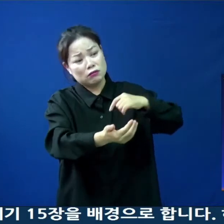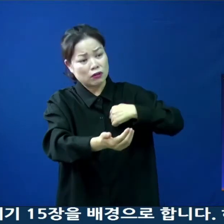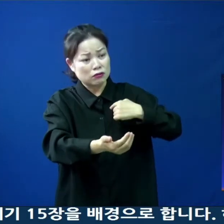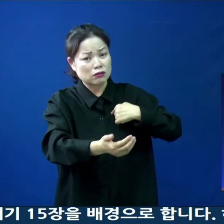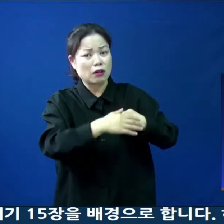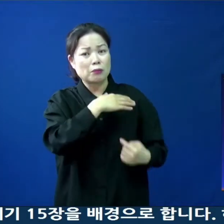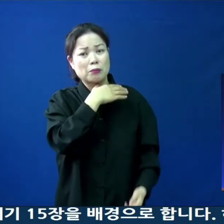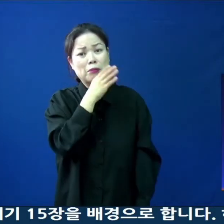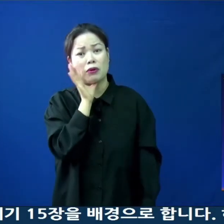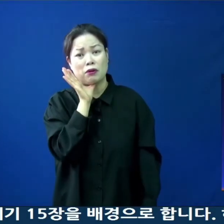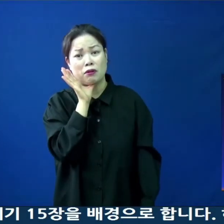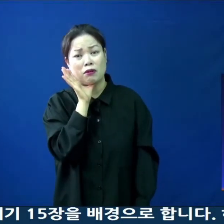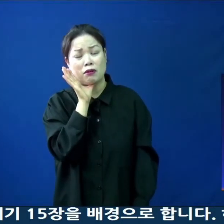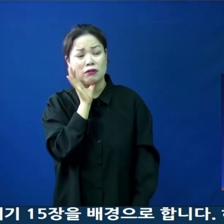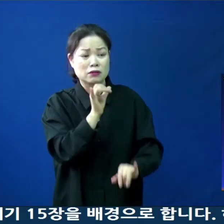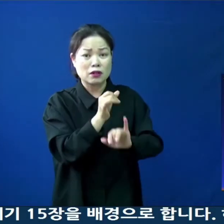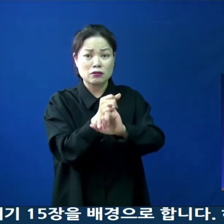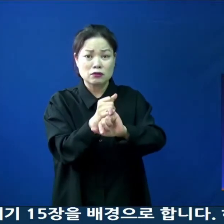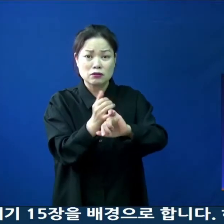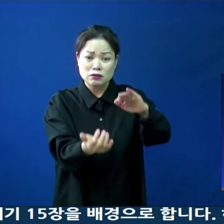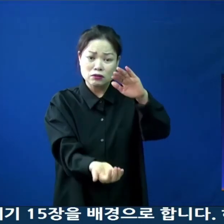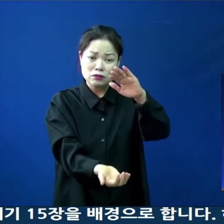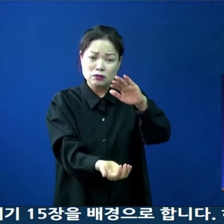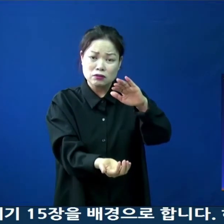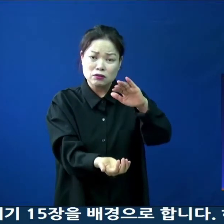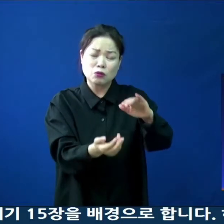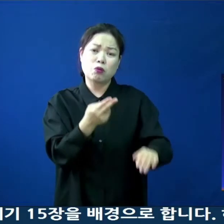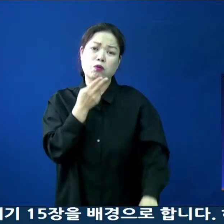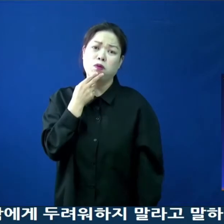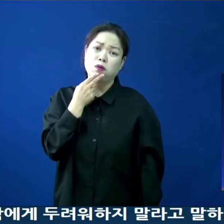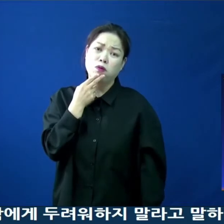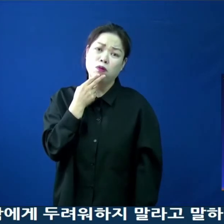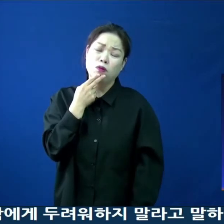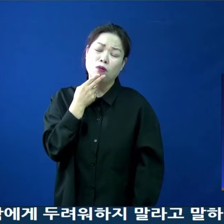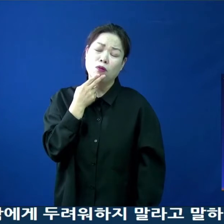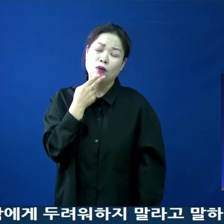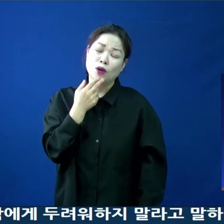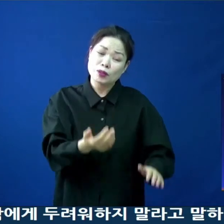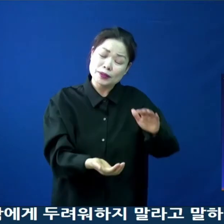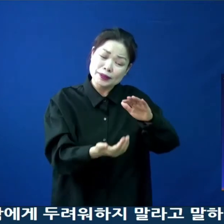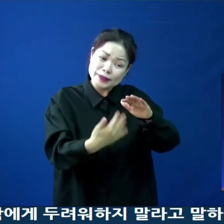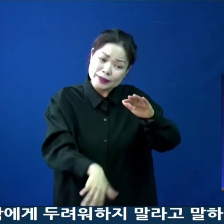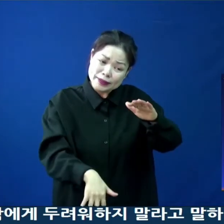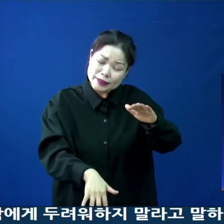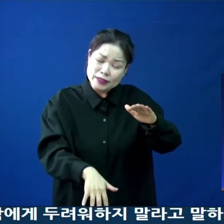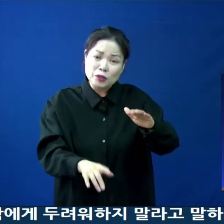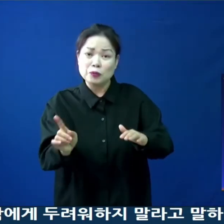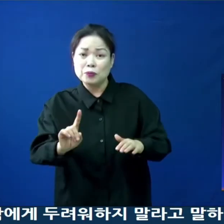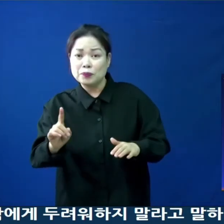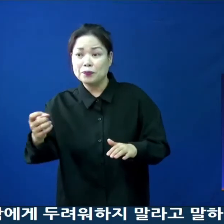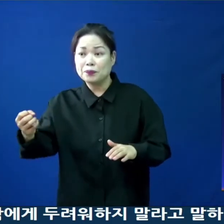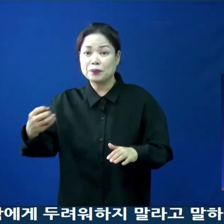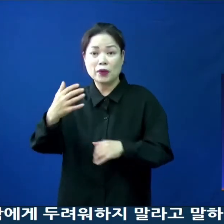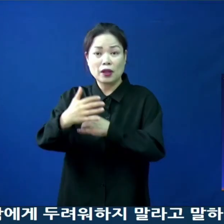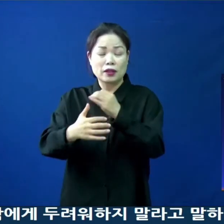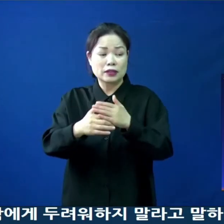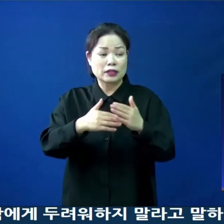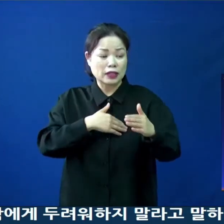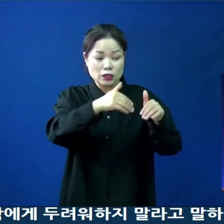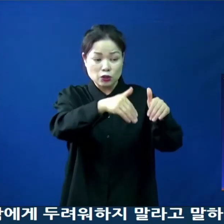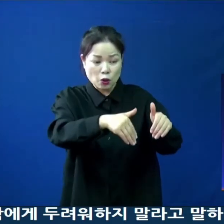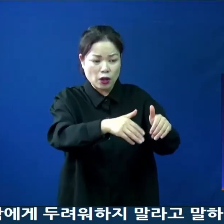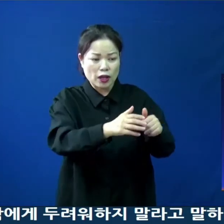나이가 들었고 약속은 이루어질 기미가 보이지 않고, 그래서 그가 뭐라고 이야기합니까? 하나님, 여기 있는 내